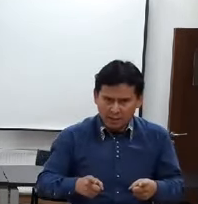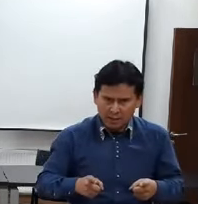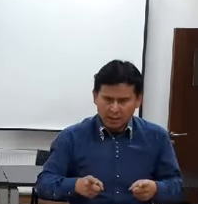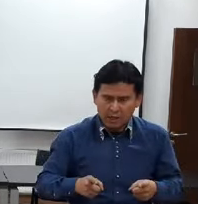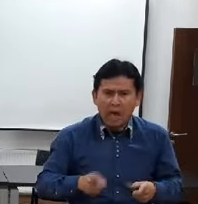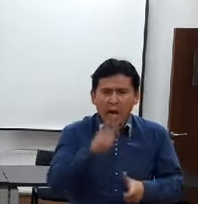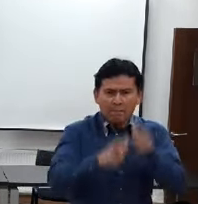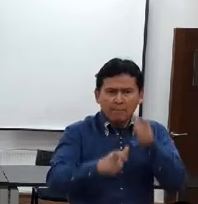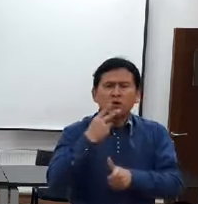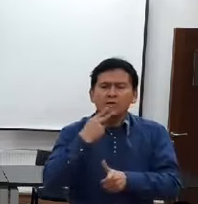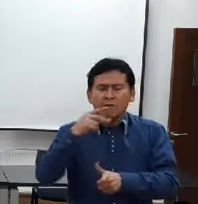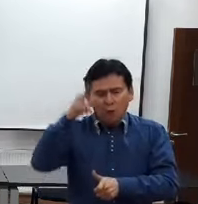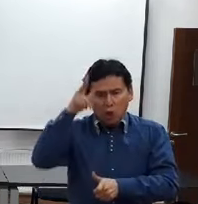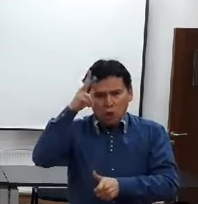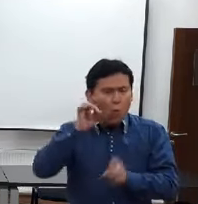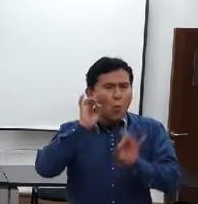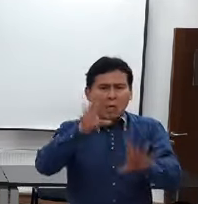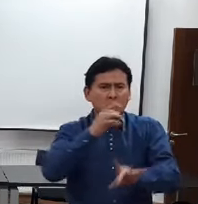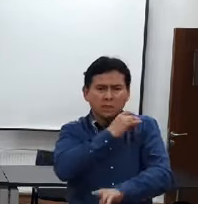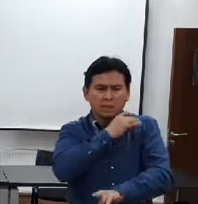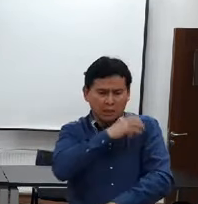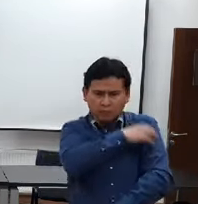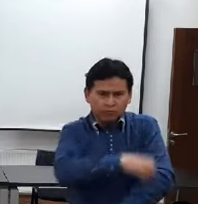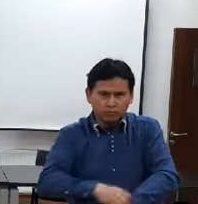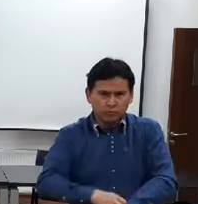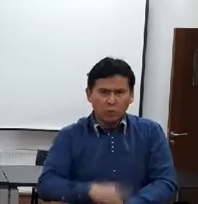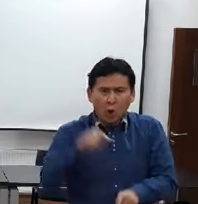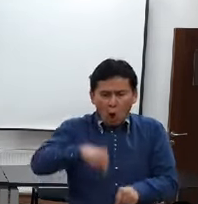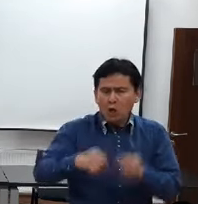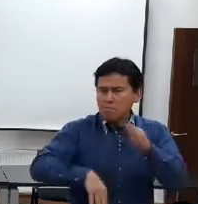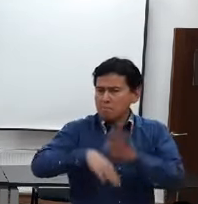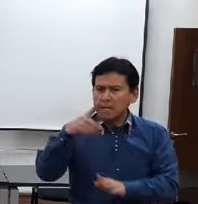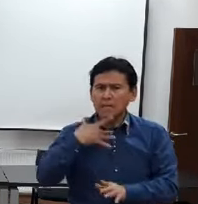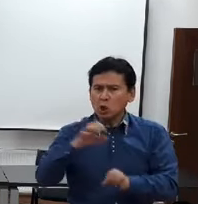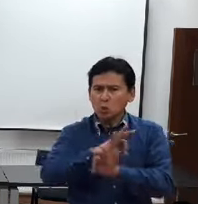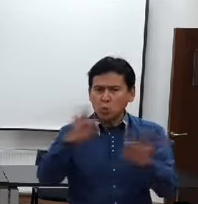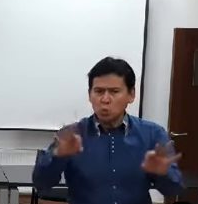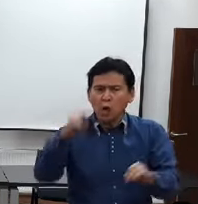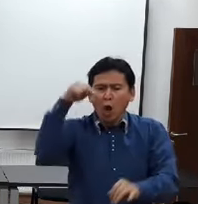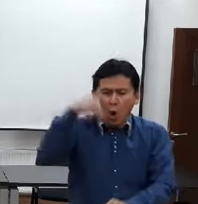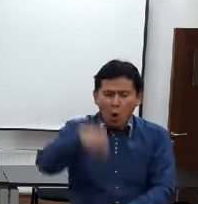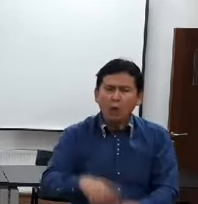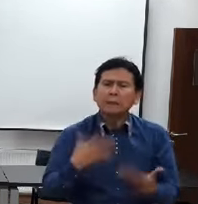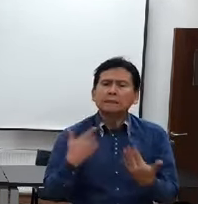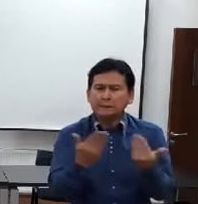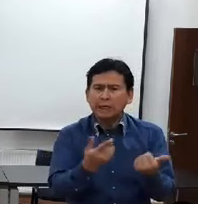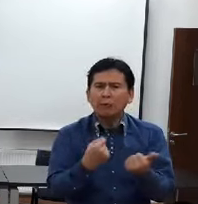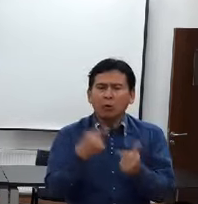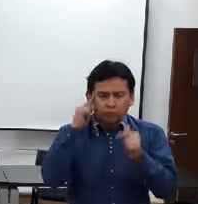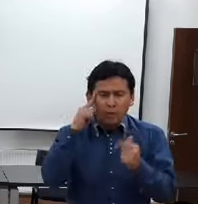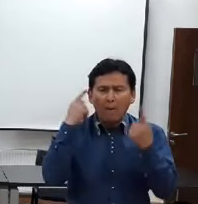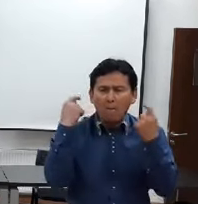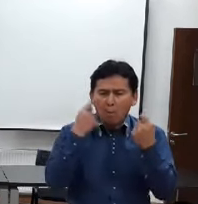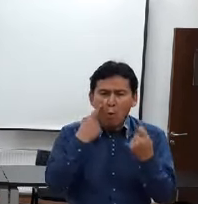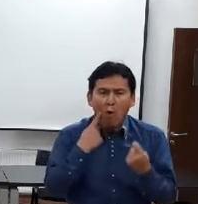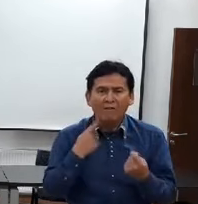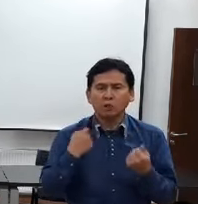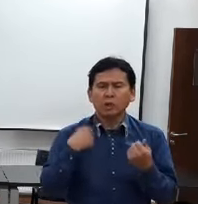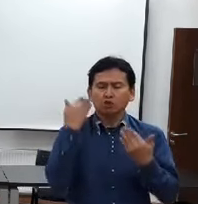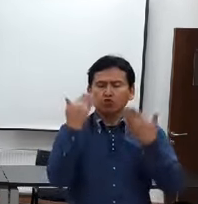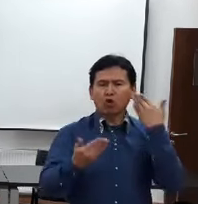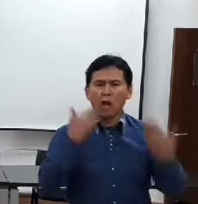a nuestra gente y recibir a cualquier chileno. Creo que hoy más que nunca, hoy más que nunca, se debe poner a prueba nuestra solidaridad,